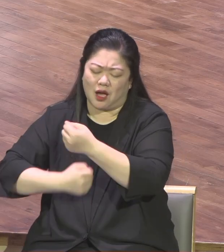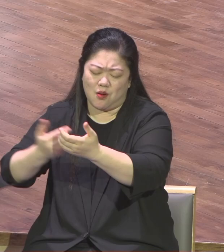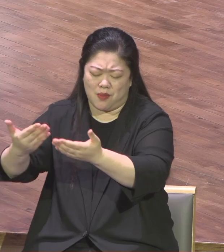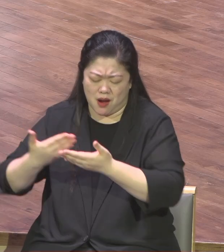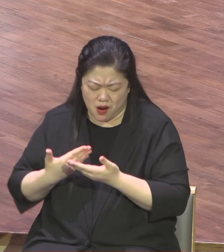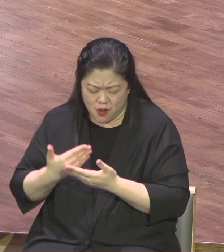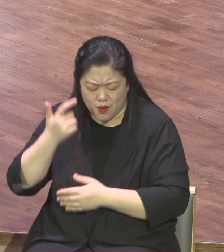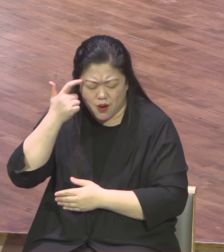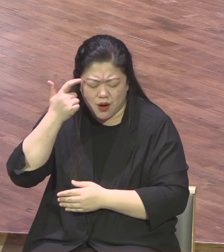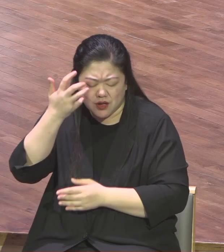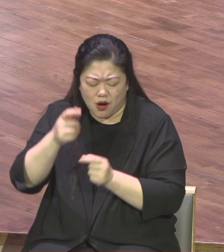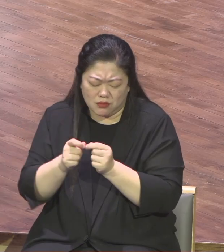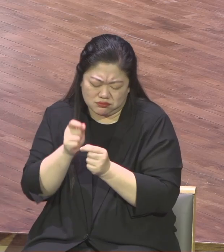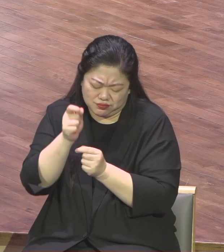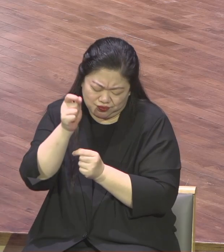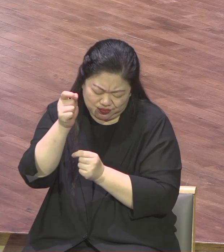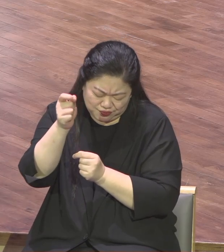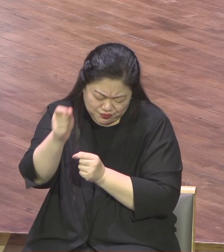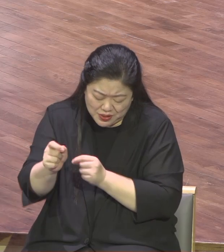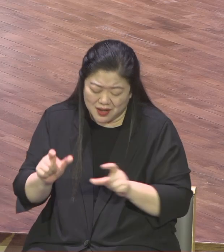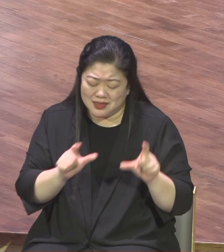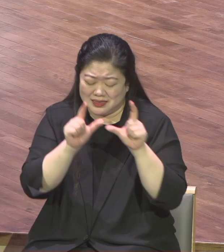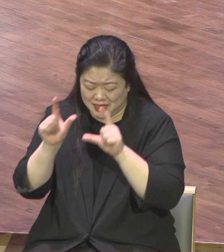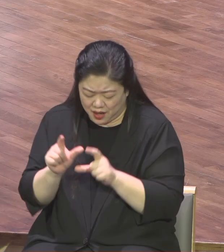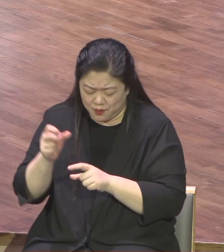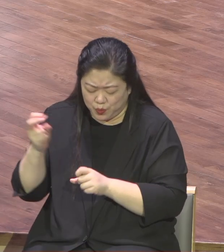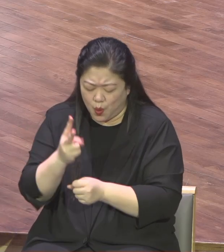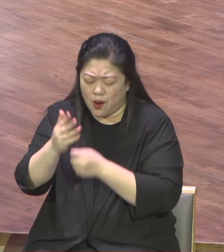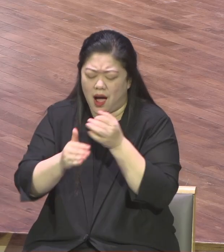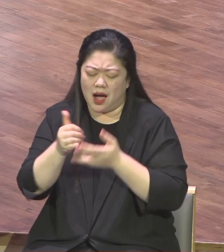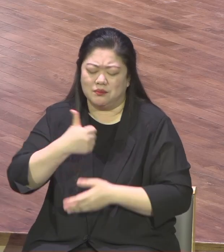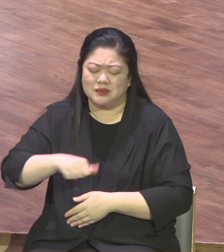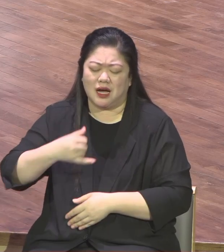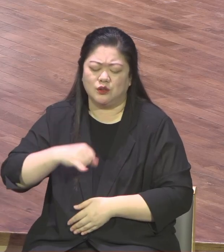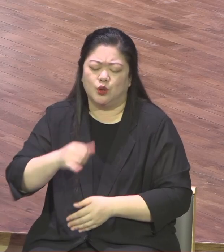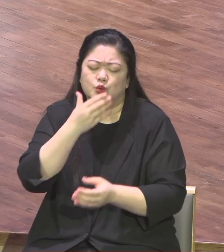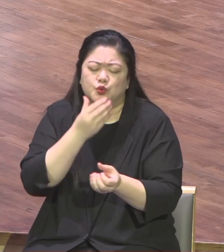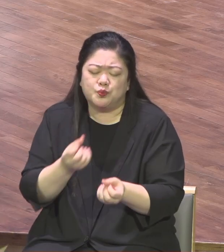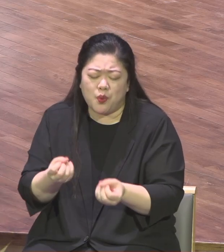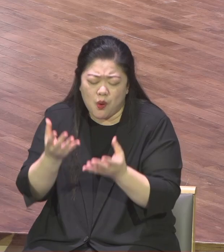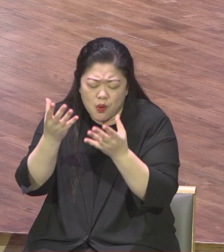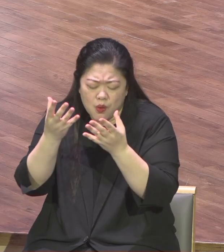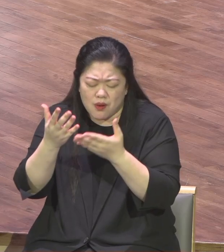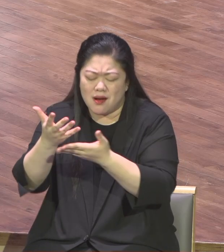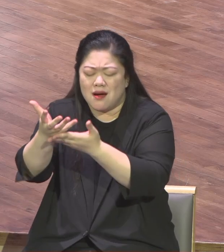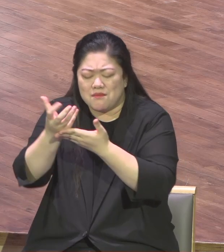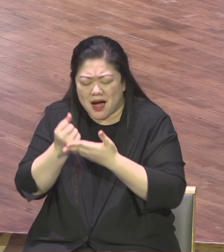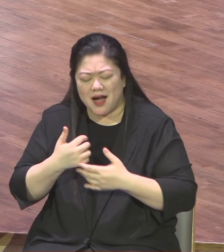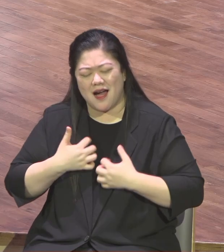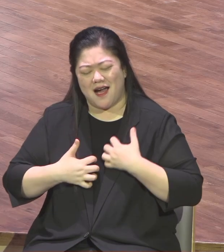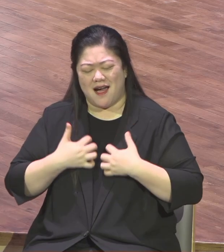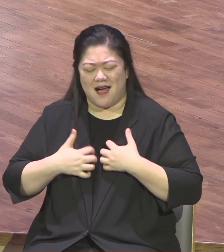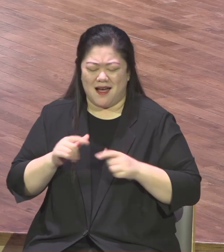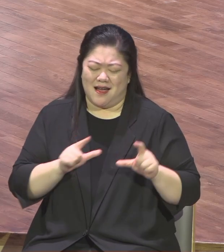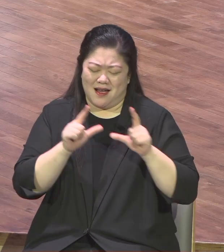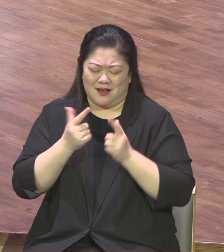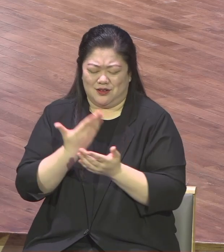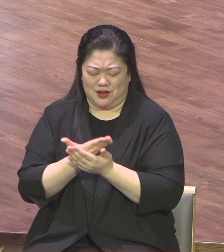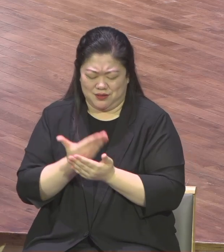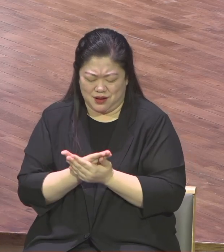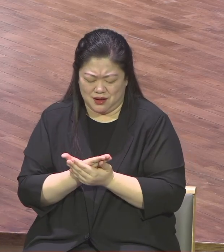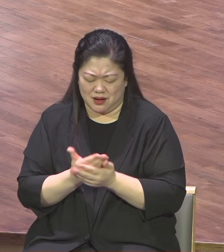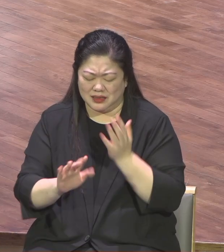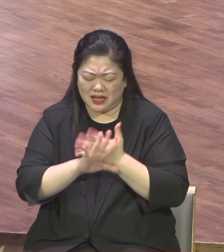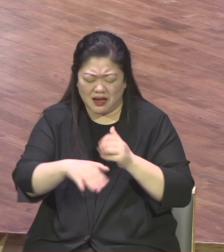영생의 감격, 하나님의 기업된 이 축복을 날마다 삶 속에 누리는 자 되게 하여 주옵소서. 절대로